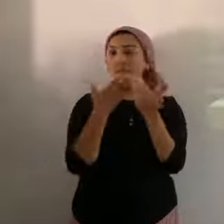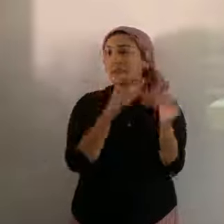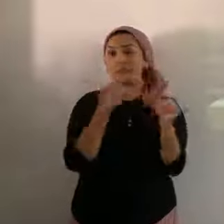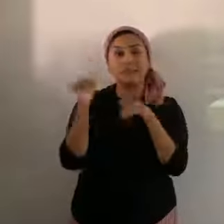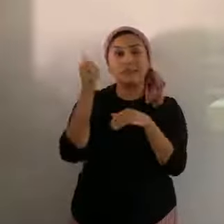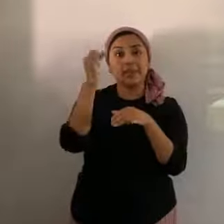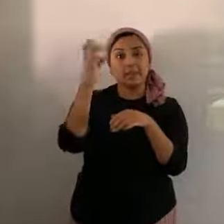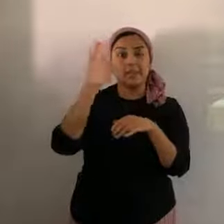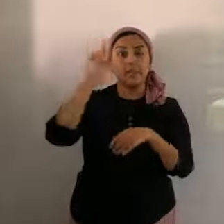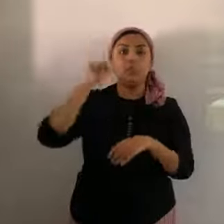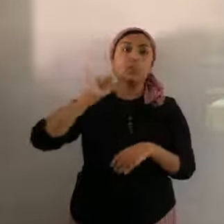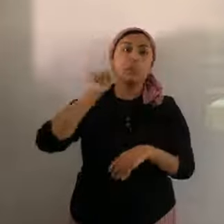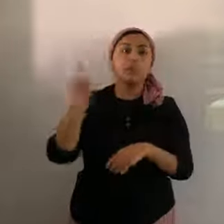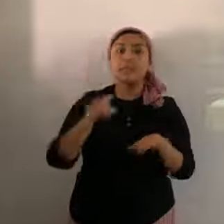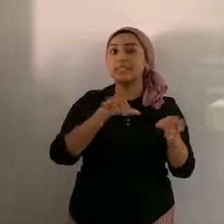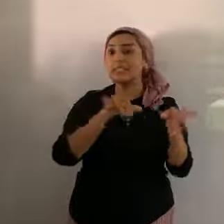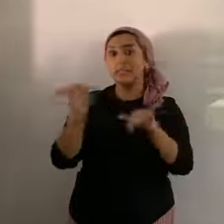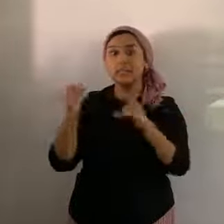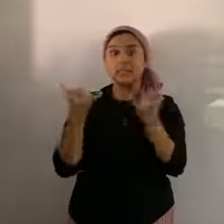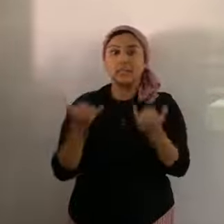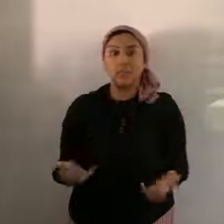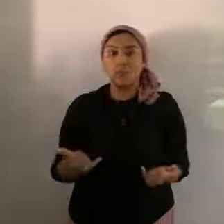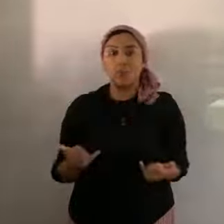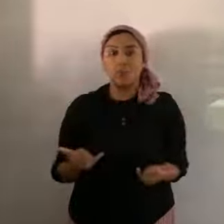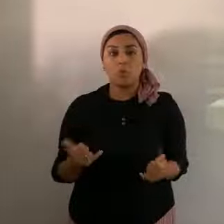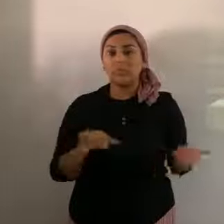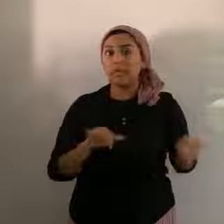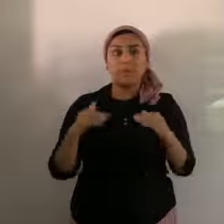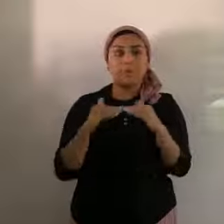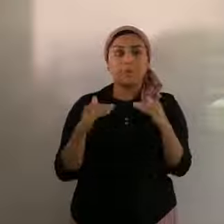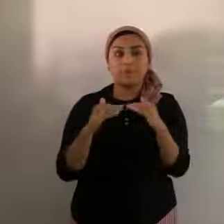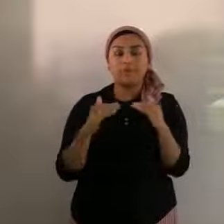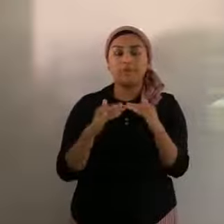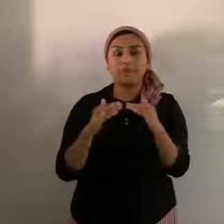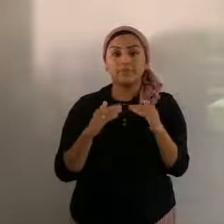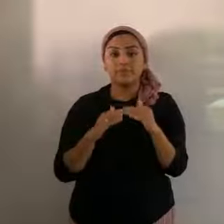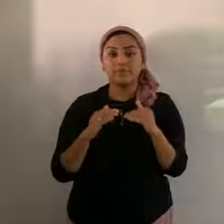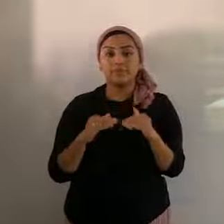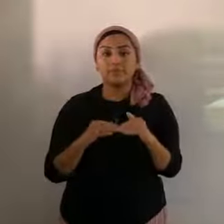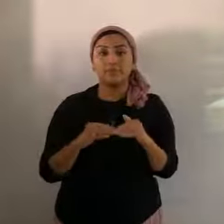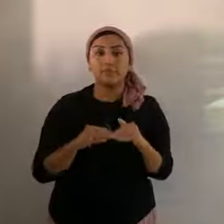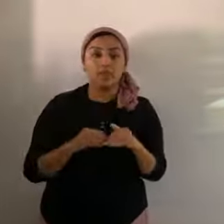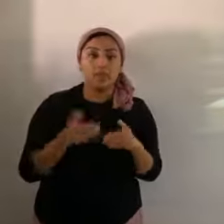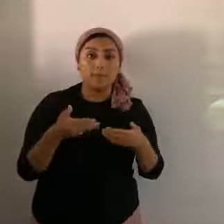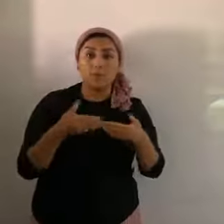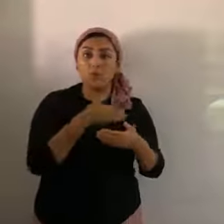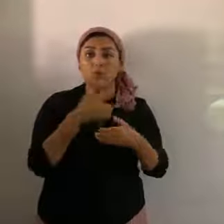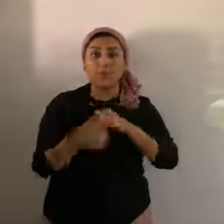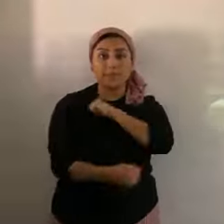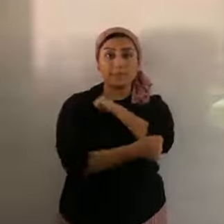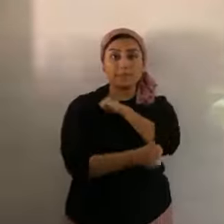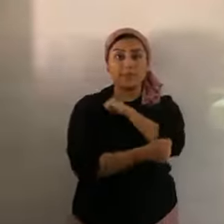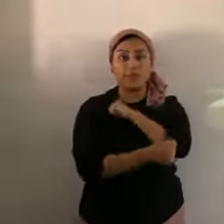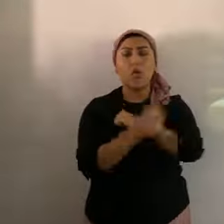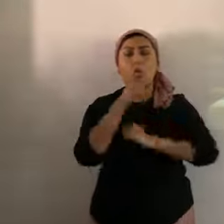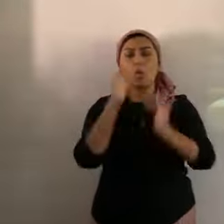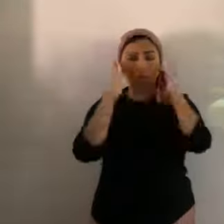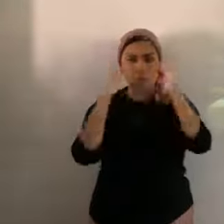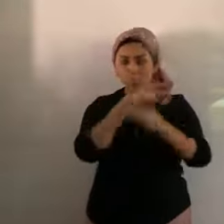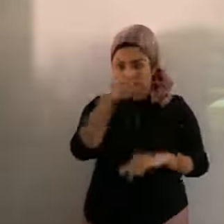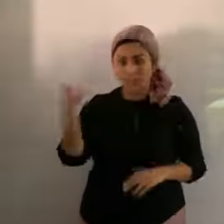Yahshua estuviera declarando lo mismo ahora mismo, valga la redundancia. Es pre-Pesaj. ¿Quién me está